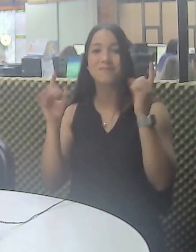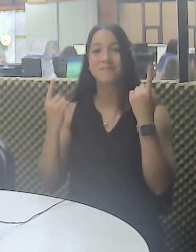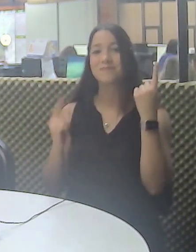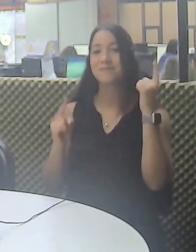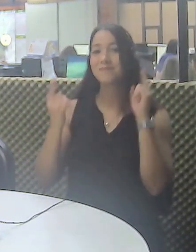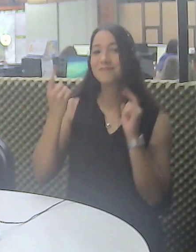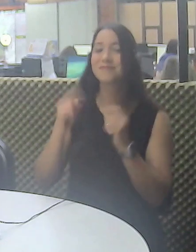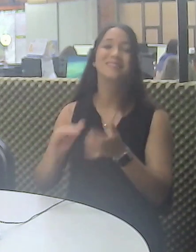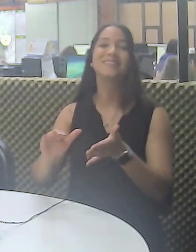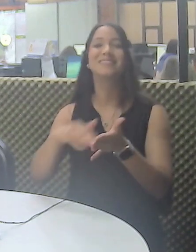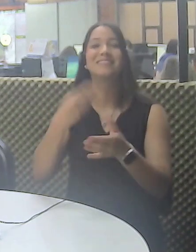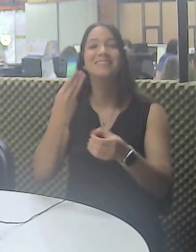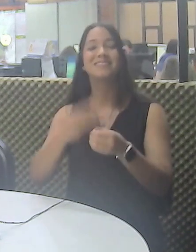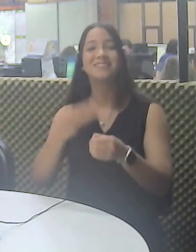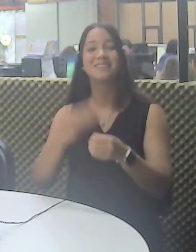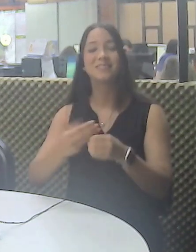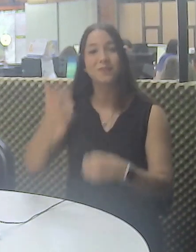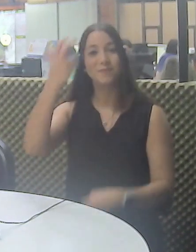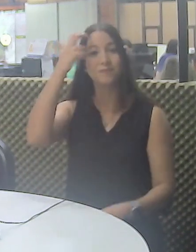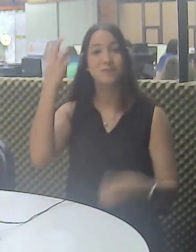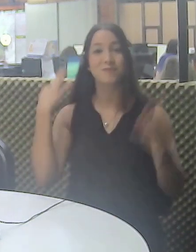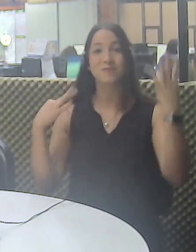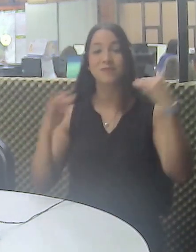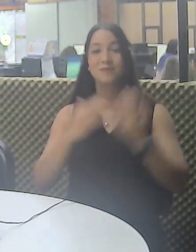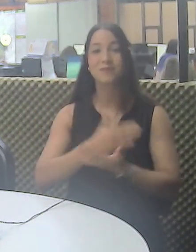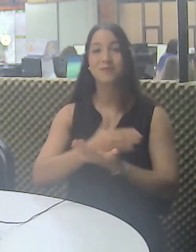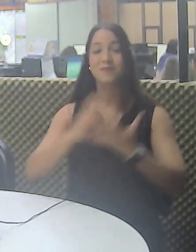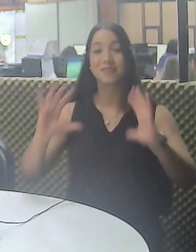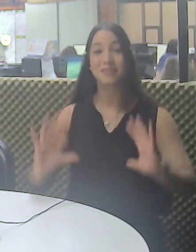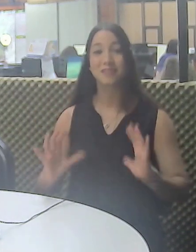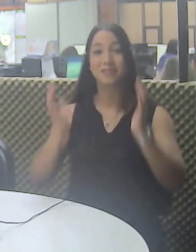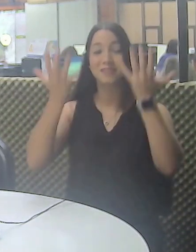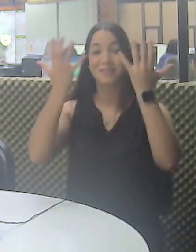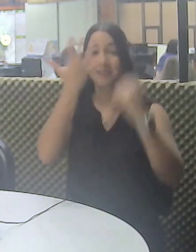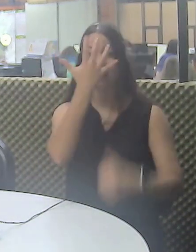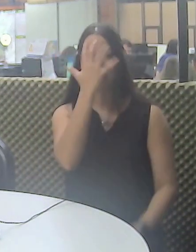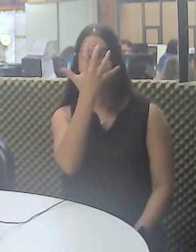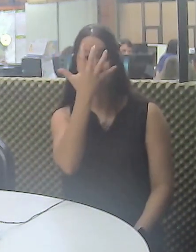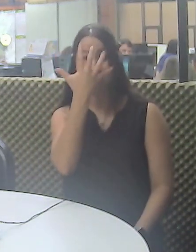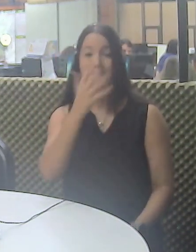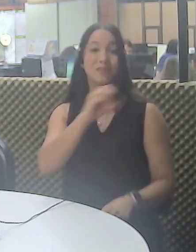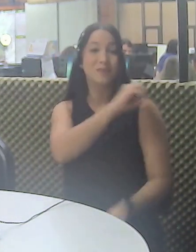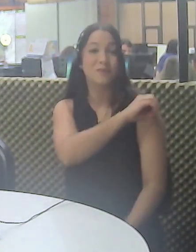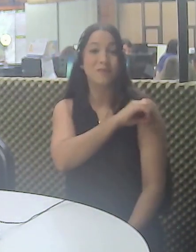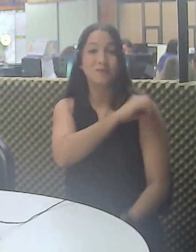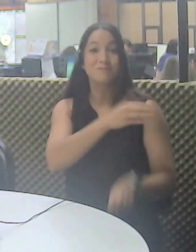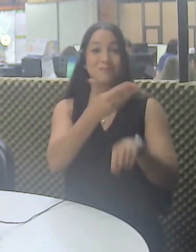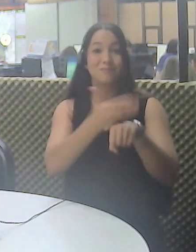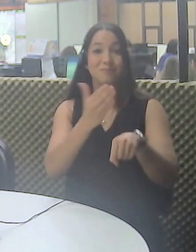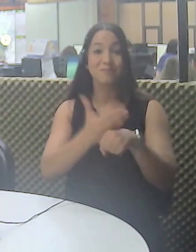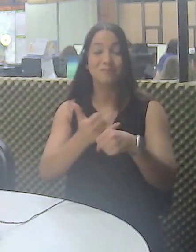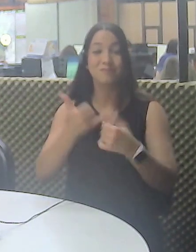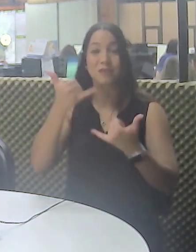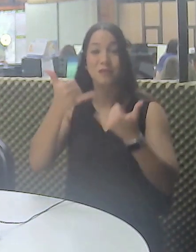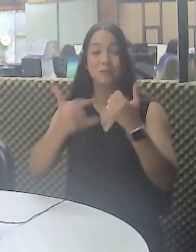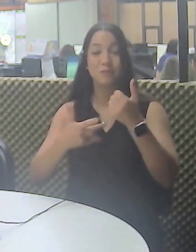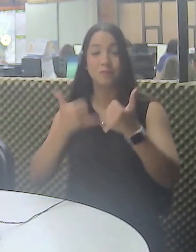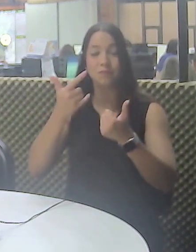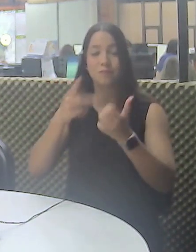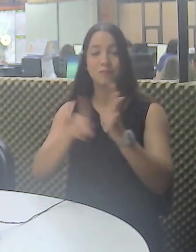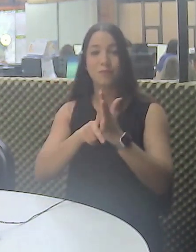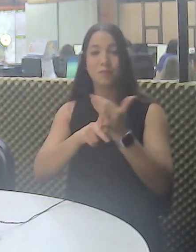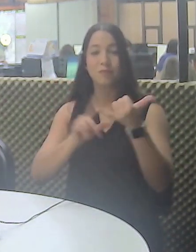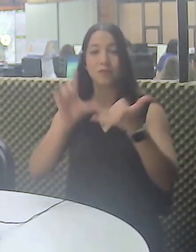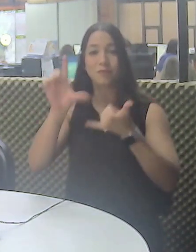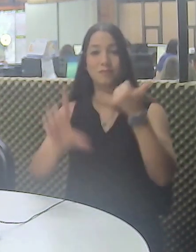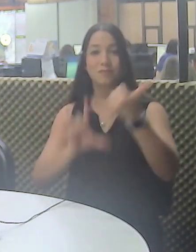A Secretaria Municipal de Cultura e Turismo deu início às celebrações de carnaval com oficinas e atividades lúdicas na Biblioteca Municipal